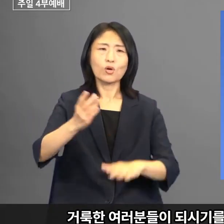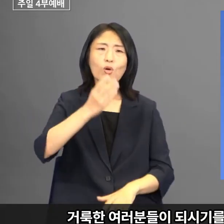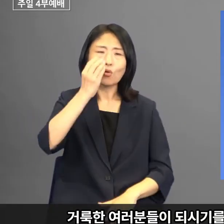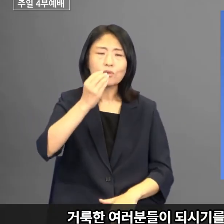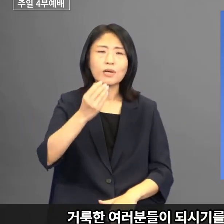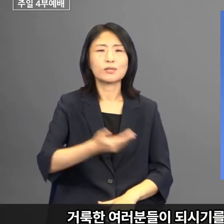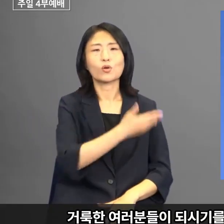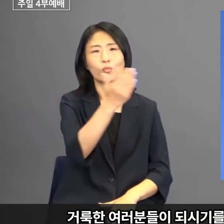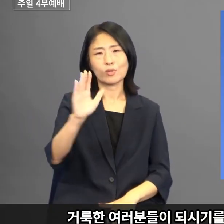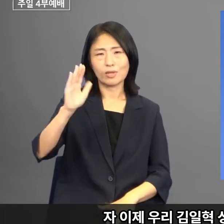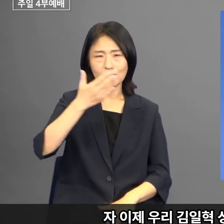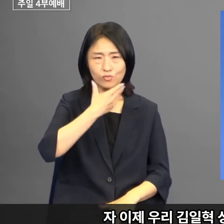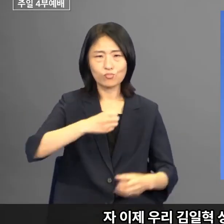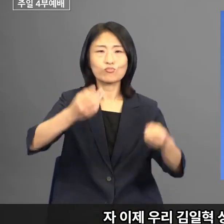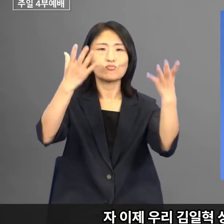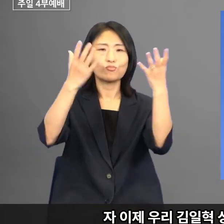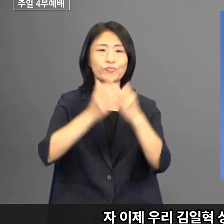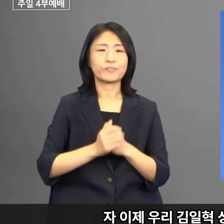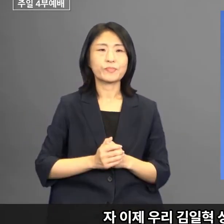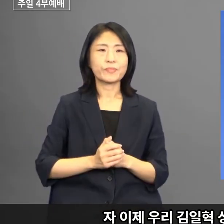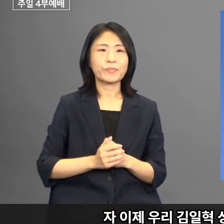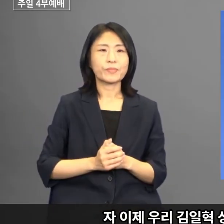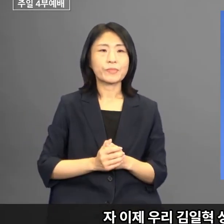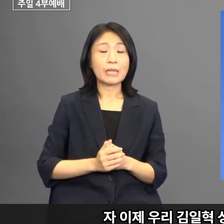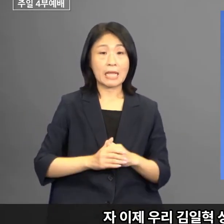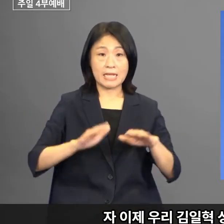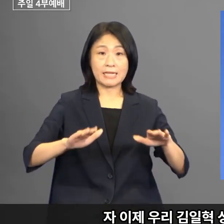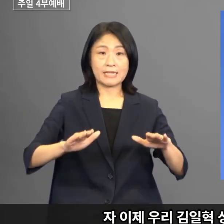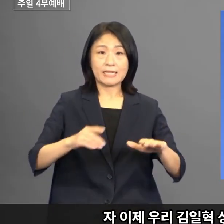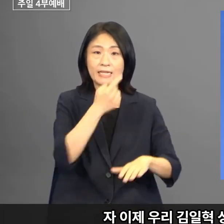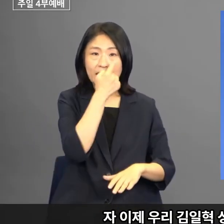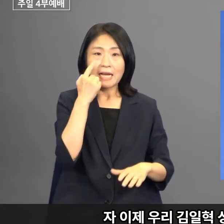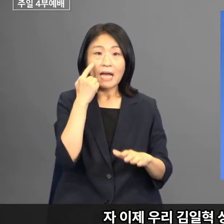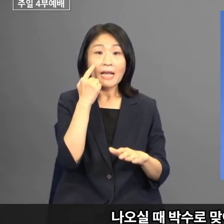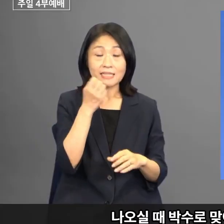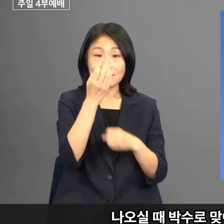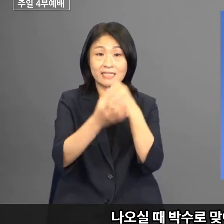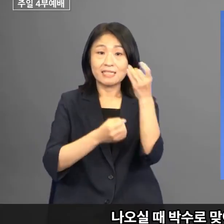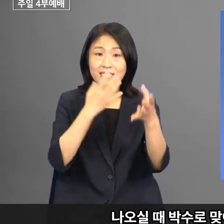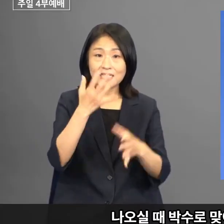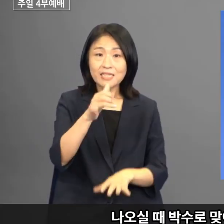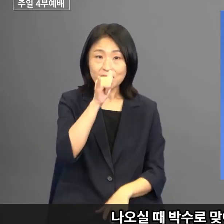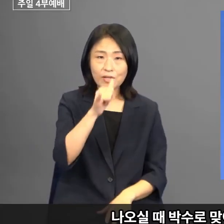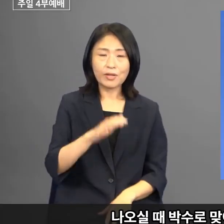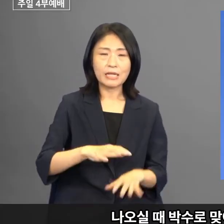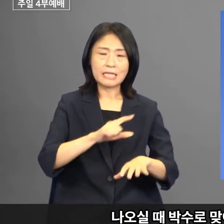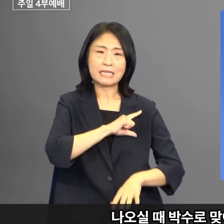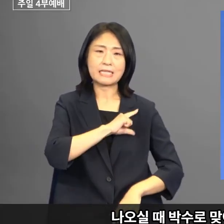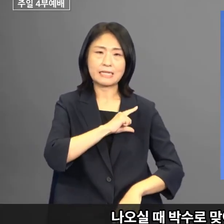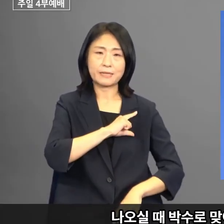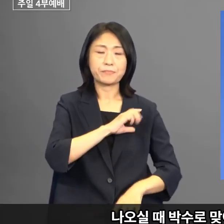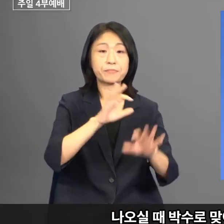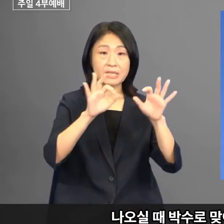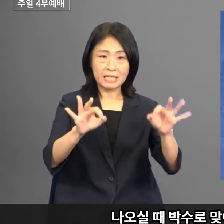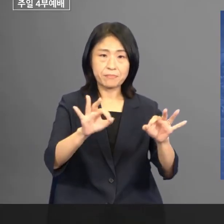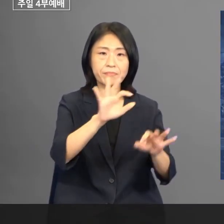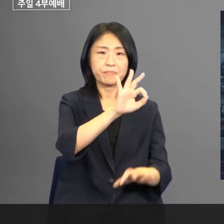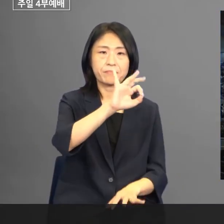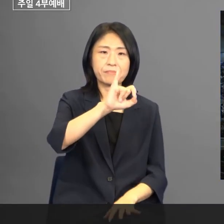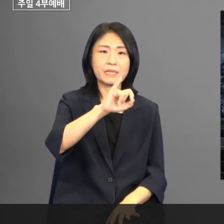이름으로 축원드립니다. 자, 이제 우리 김일혁 성도님 우리 간증을 듣겠습니다. 나오실 때 우리 박수로 맞이해 주시기를